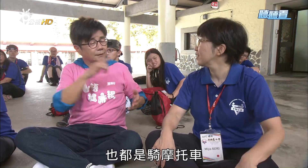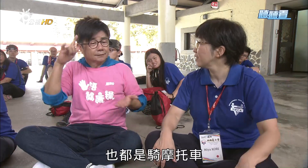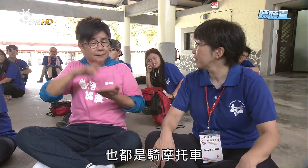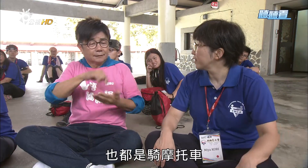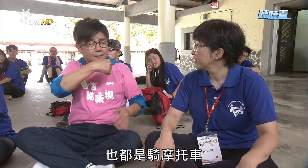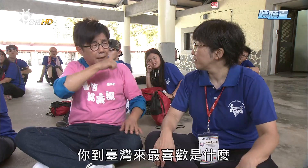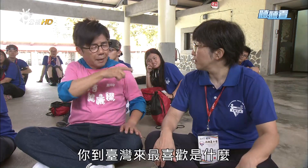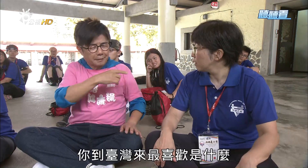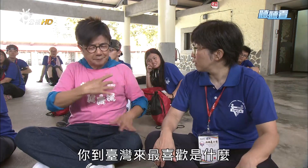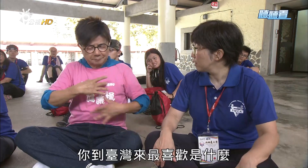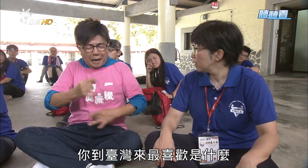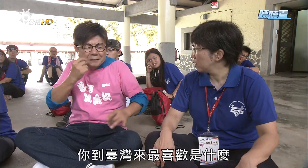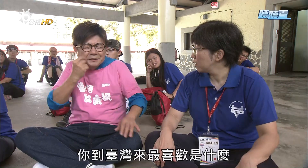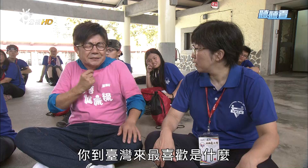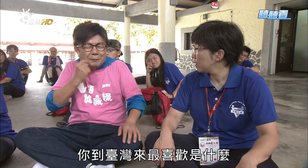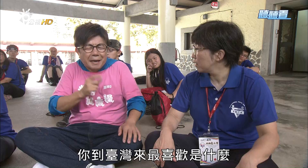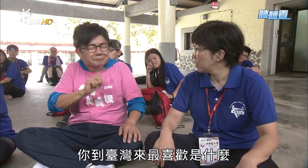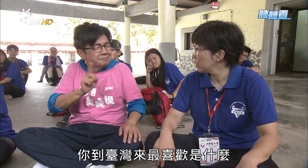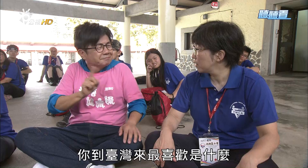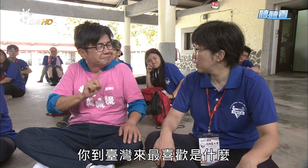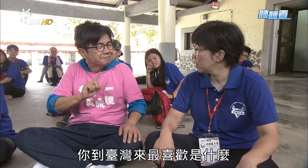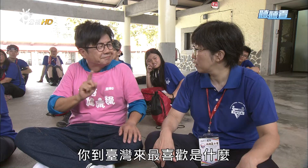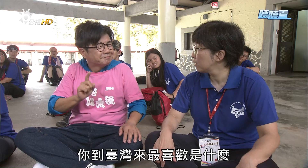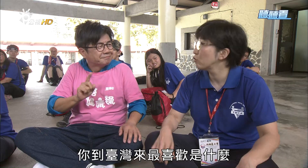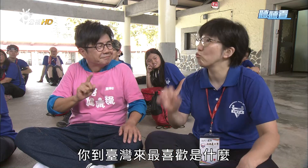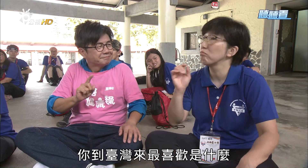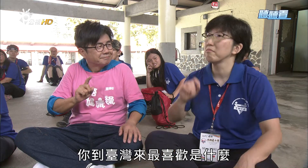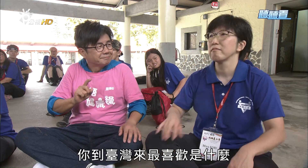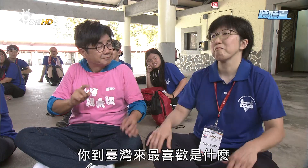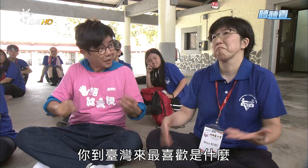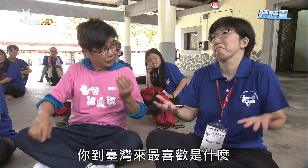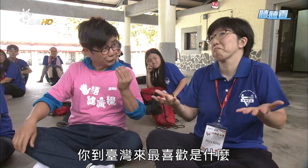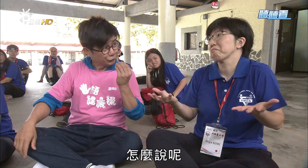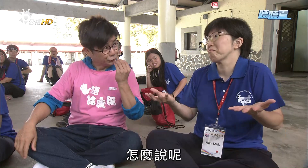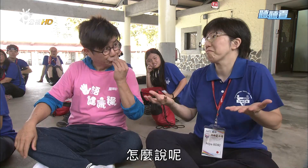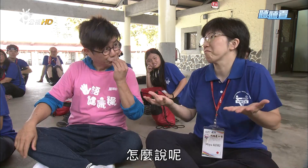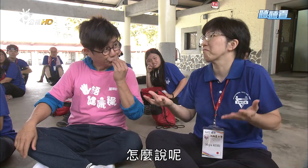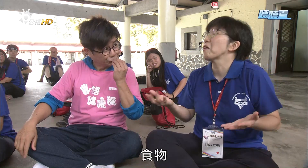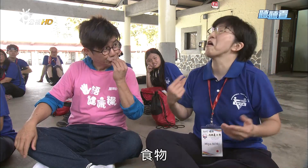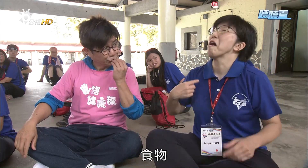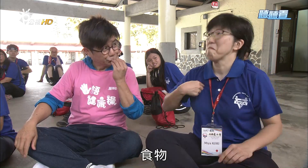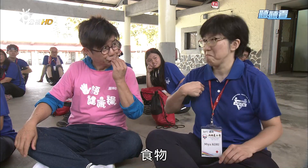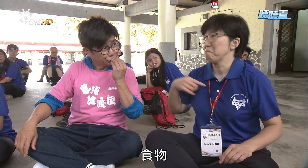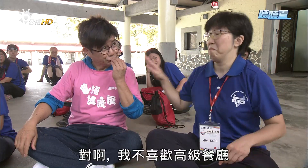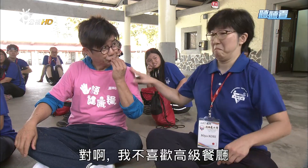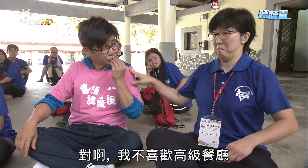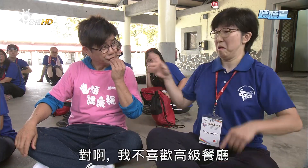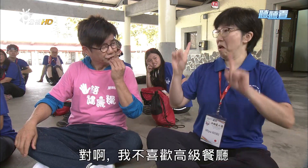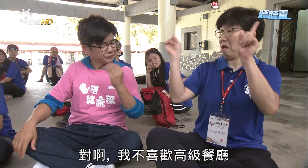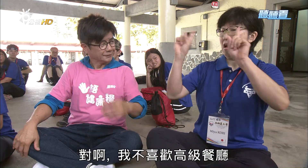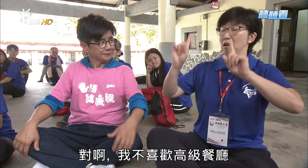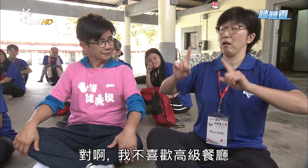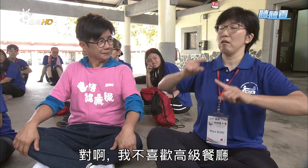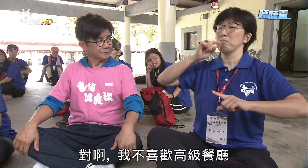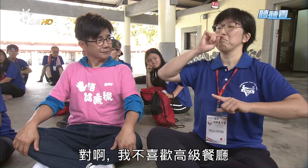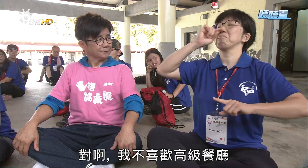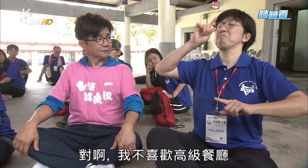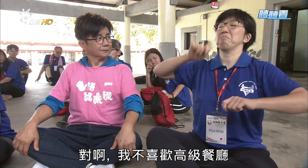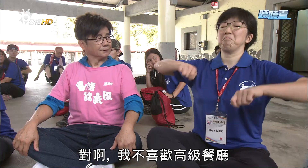摩托车。 你到台湾来最喜欢是什么？ 怎么说呢？ 食物。 对啊。我不喜欢高级